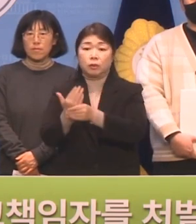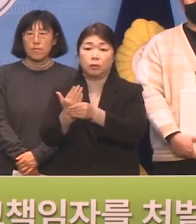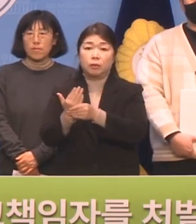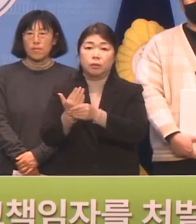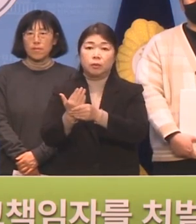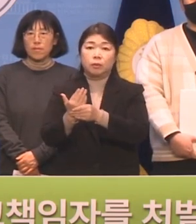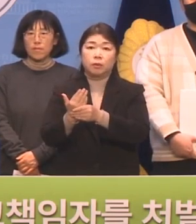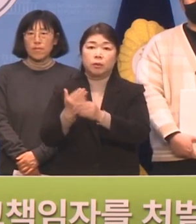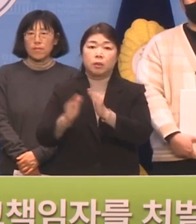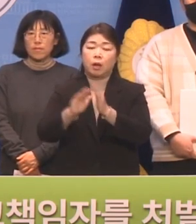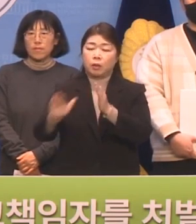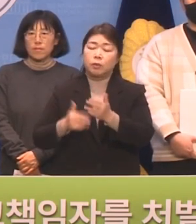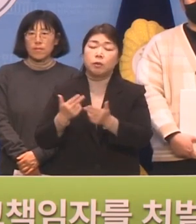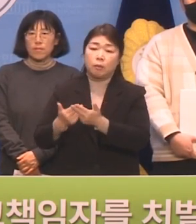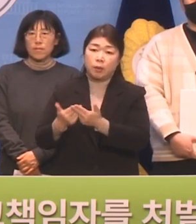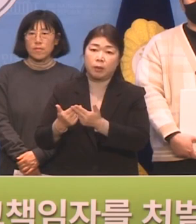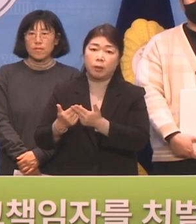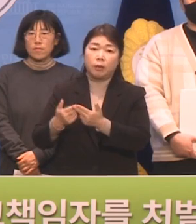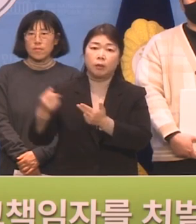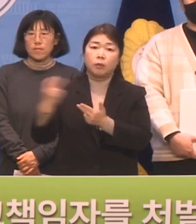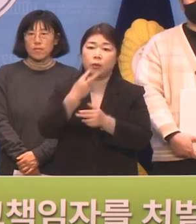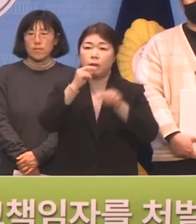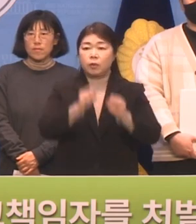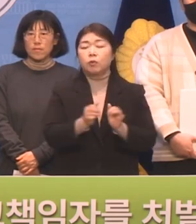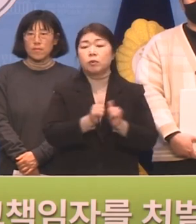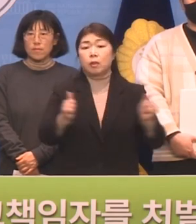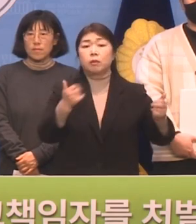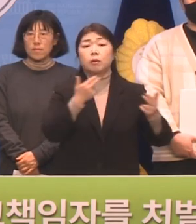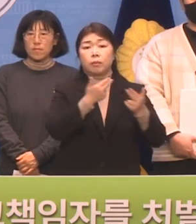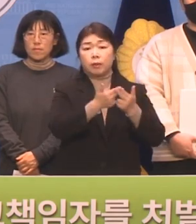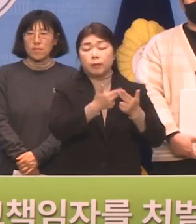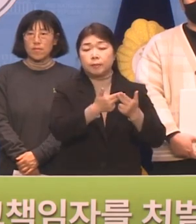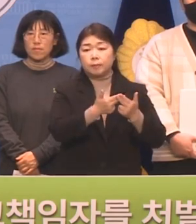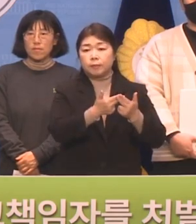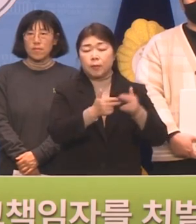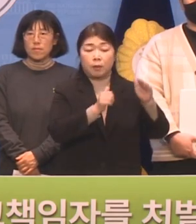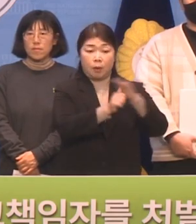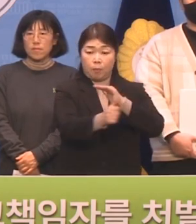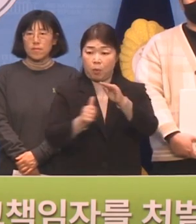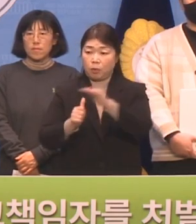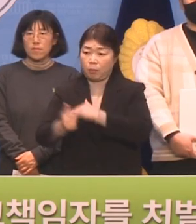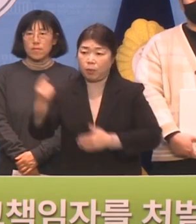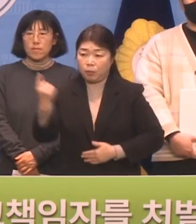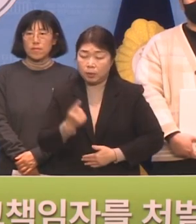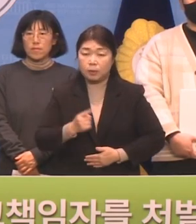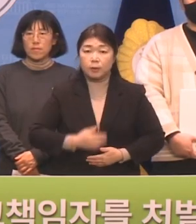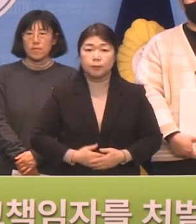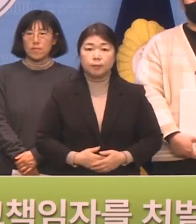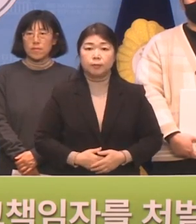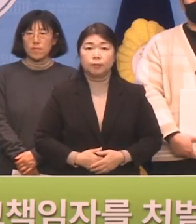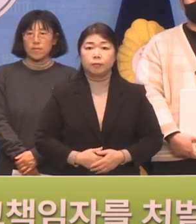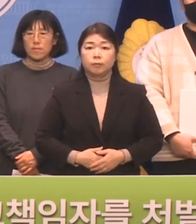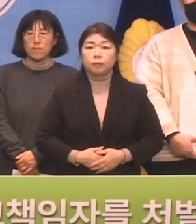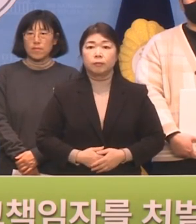유가족 협의회 그리고 생존자 협의회 대표들께서 오셨고요.